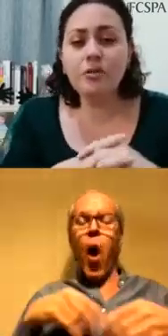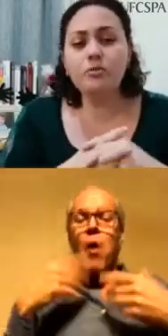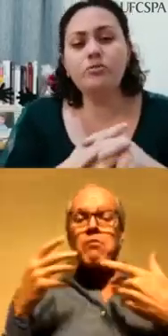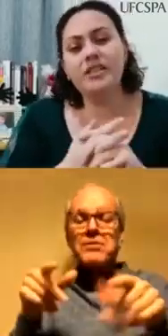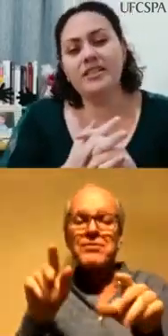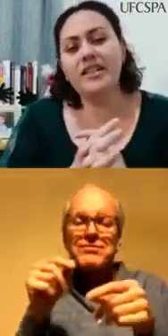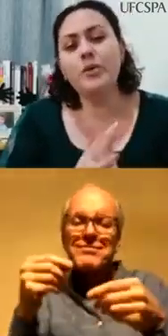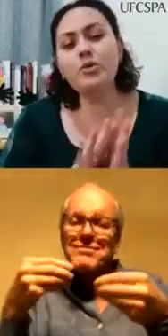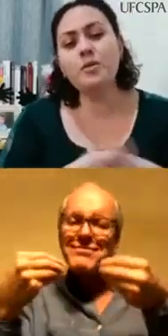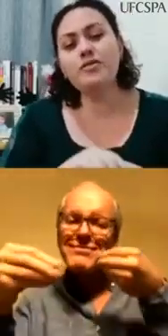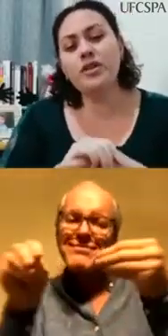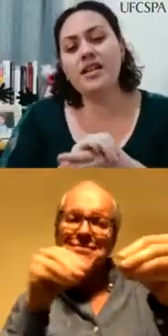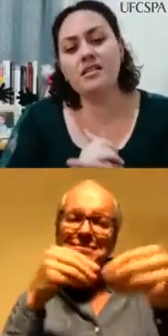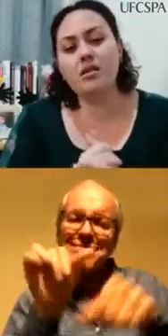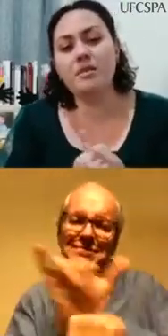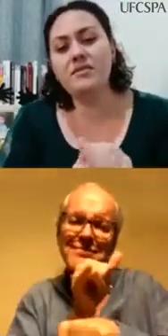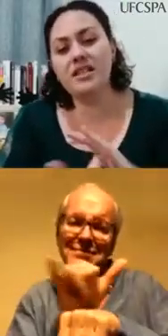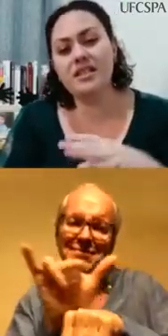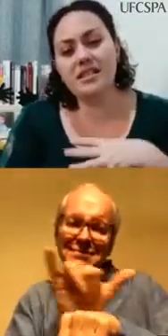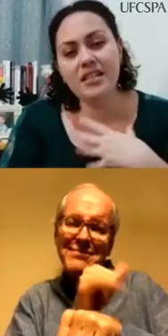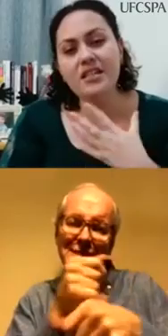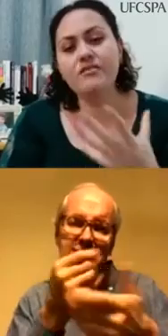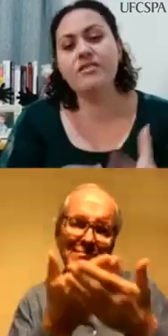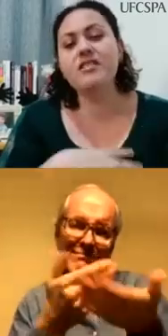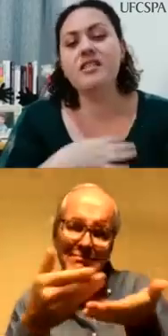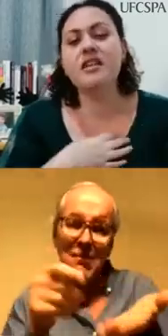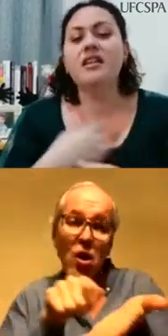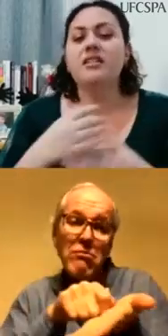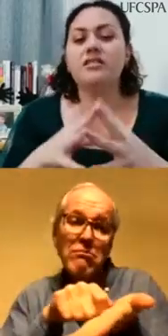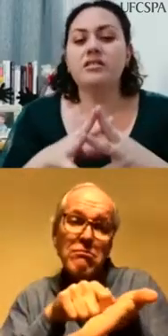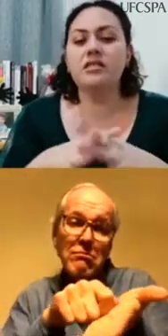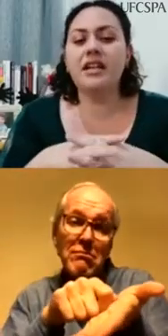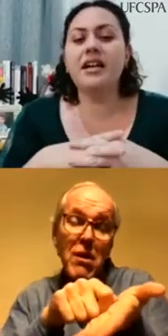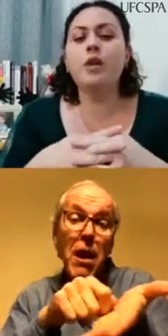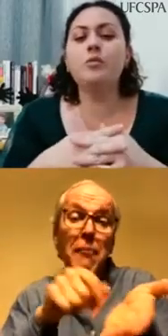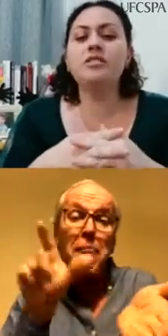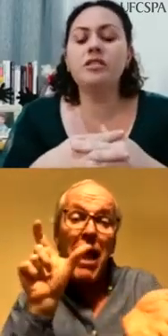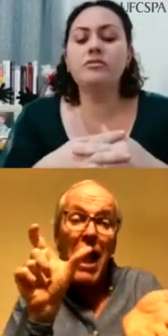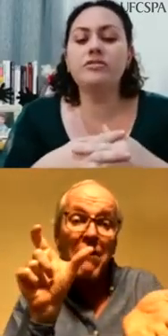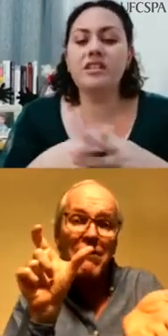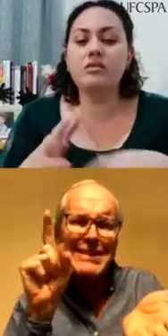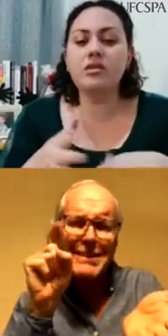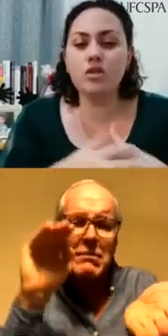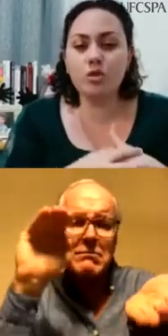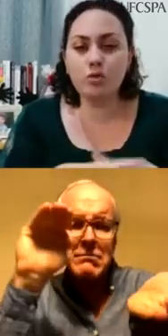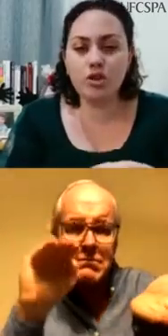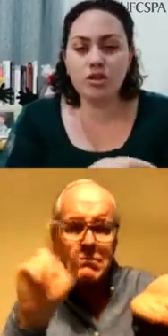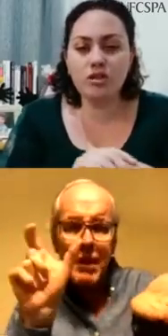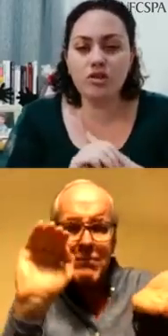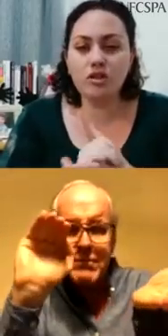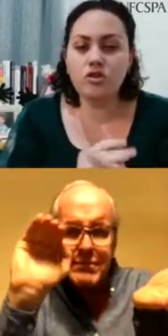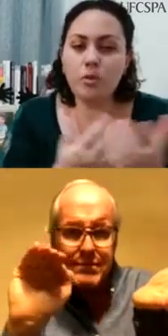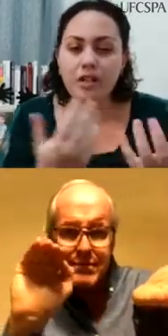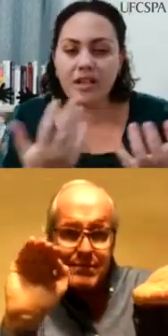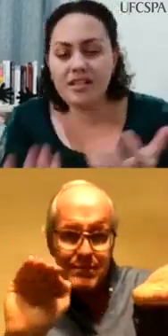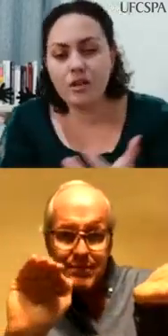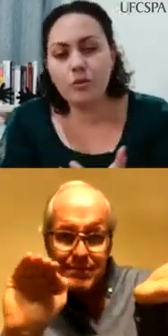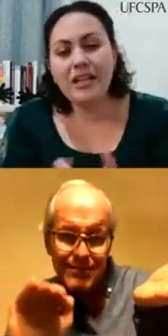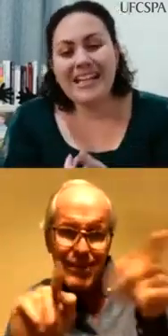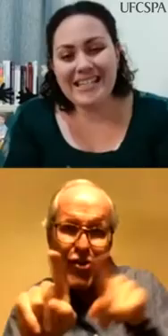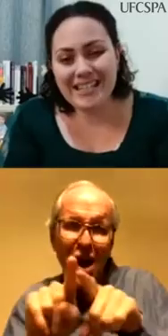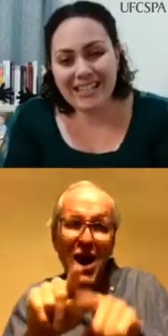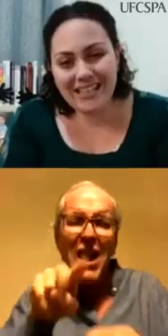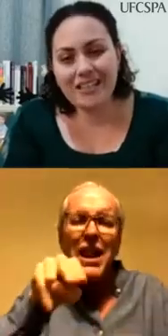cada um, né? Tem alguns profissionais que são mais flexíveis, que acabam, então, fazendo esse tipo de